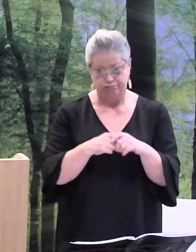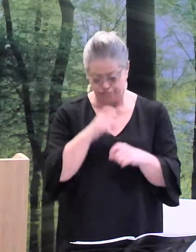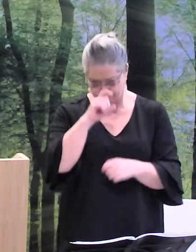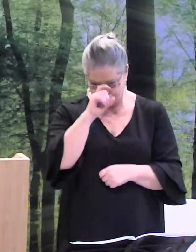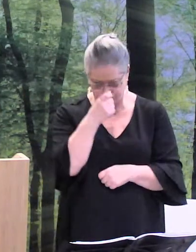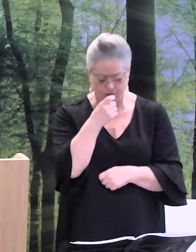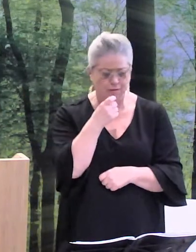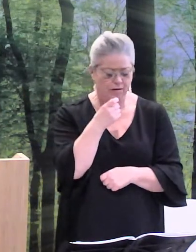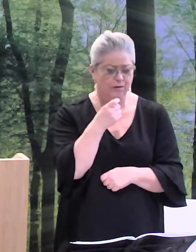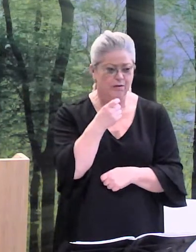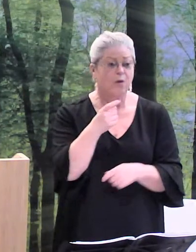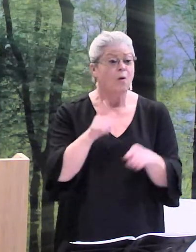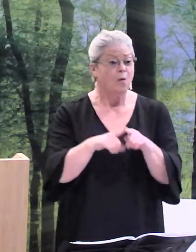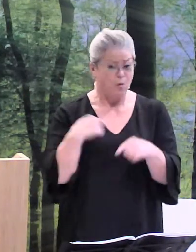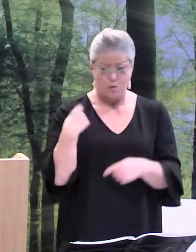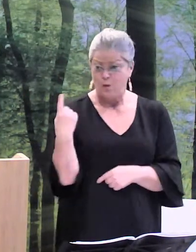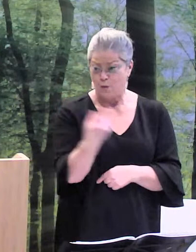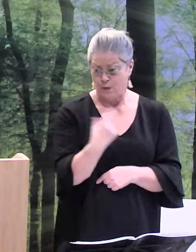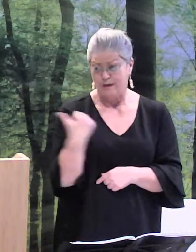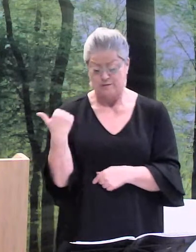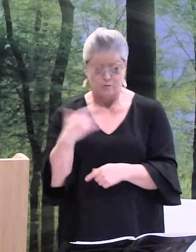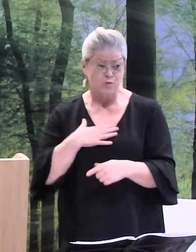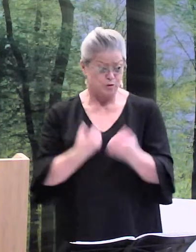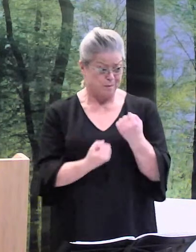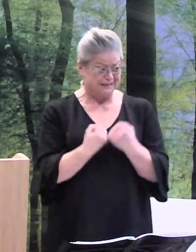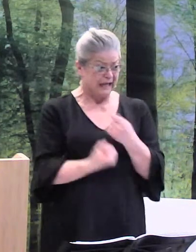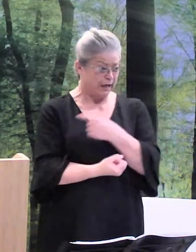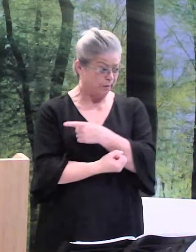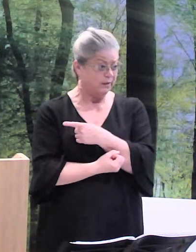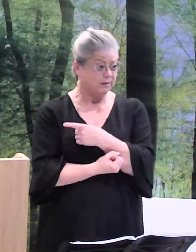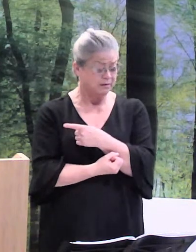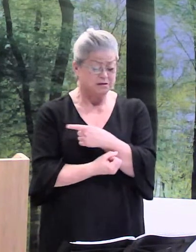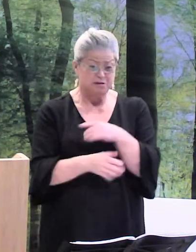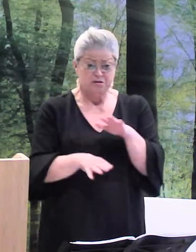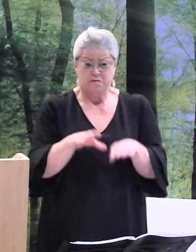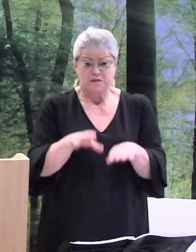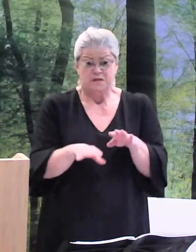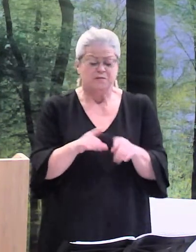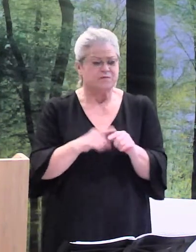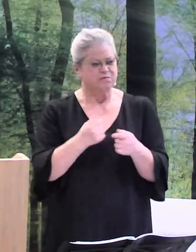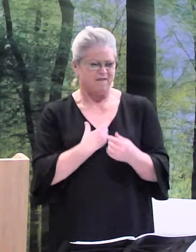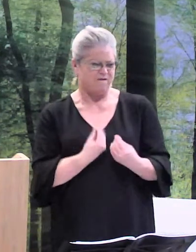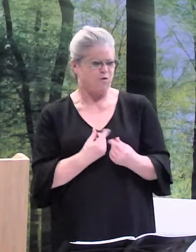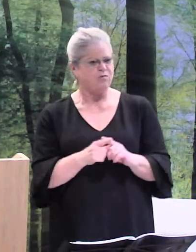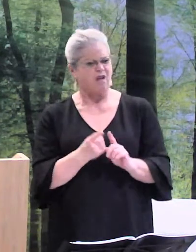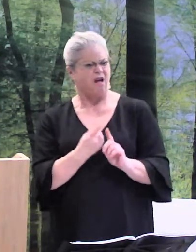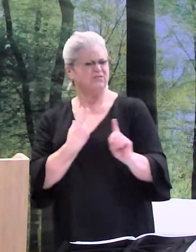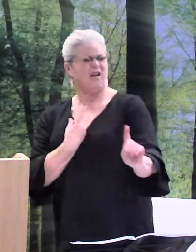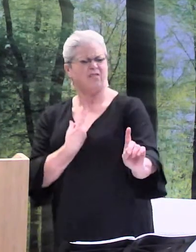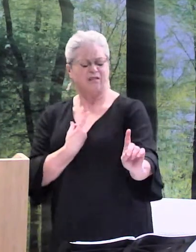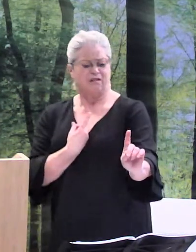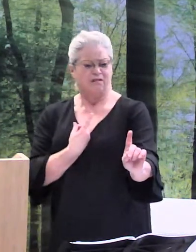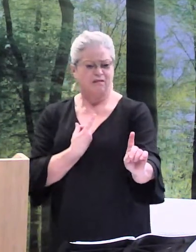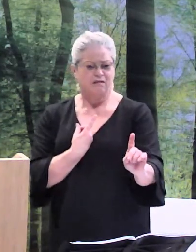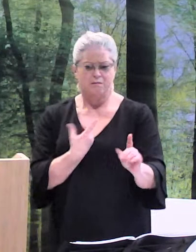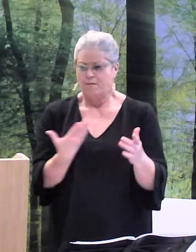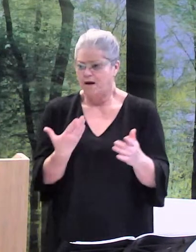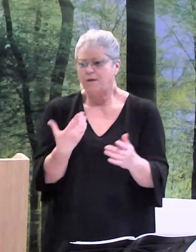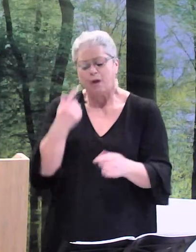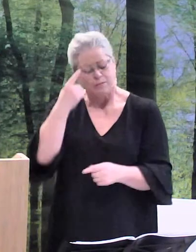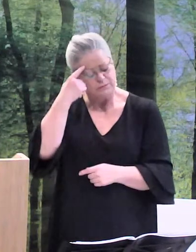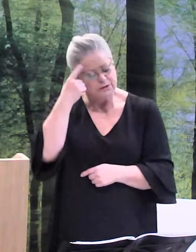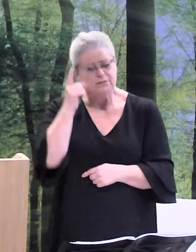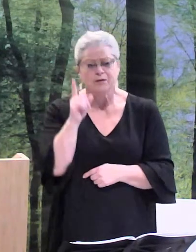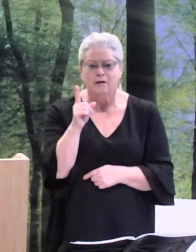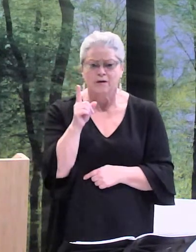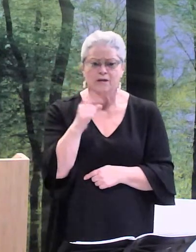mee. Ook wij dienen ons goed te beschermen, wat misschien soms wat afstandelijk zal overkomen. Maar u mag ervan